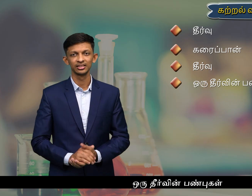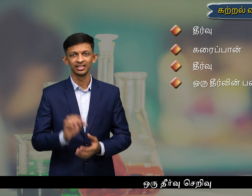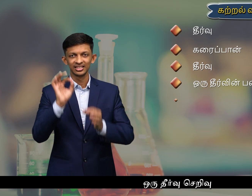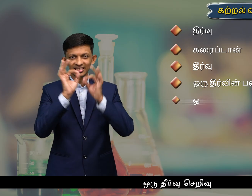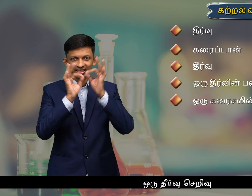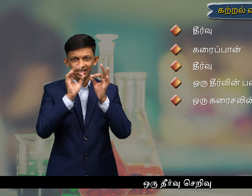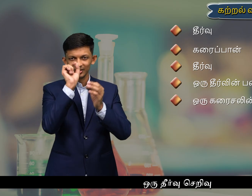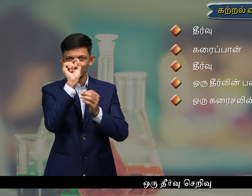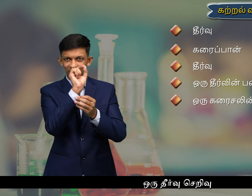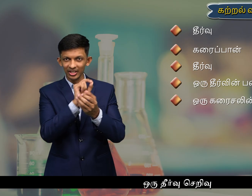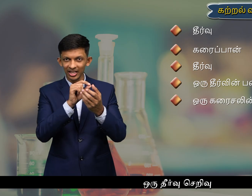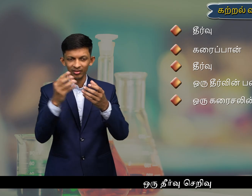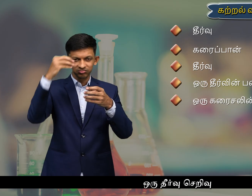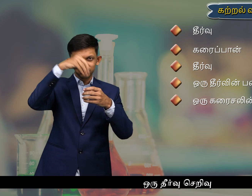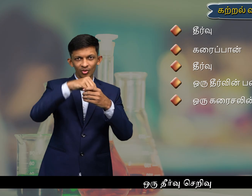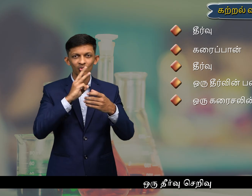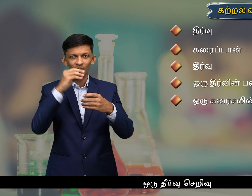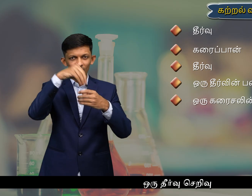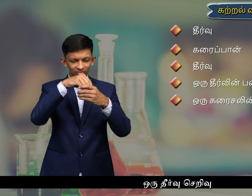ஒரு கரைசல் செறிவு,